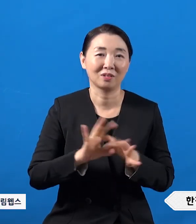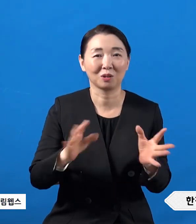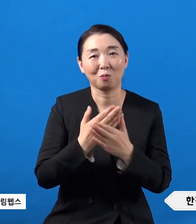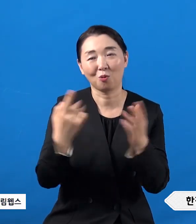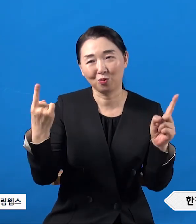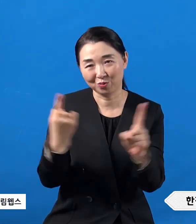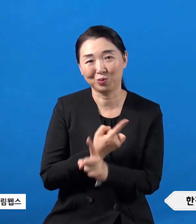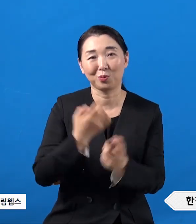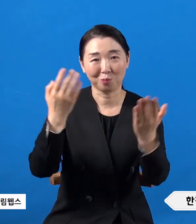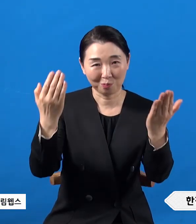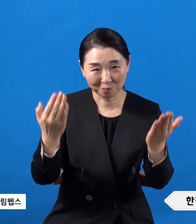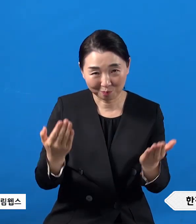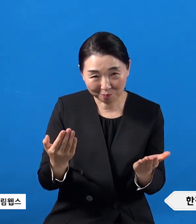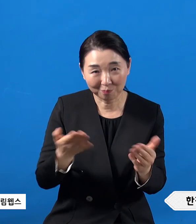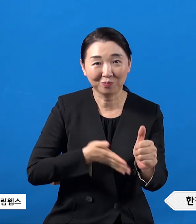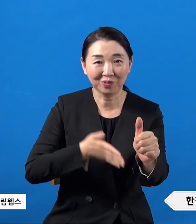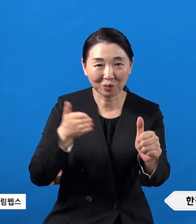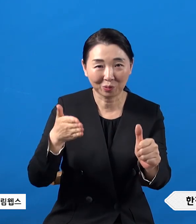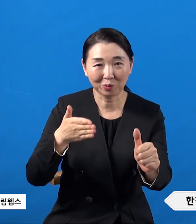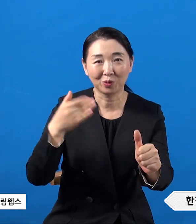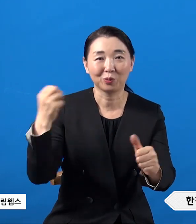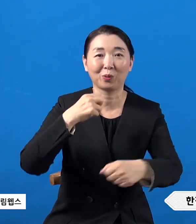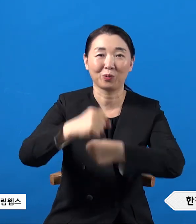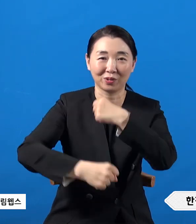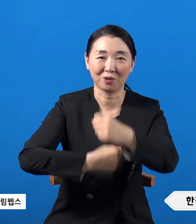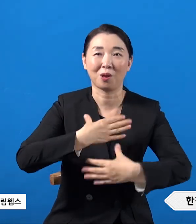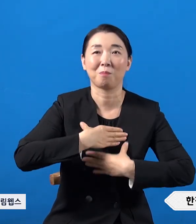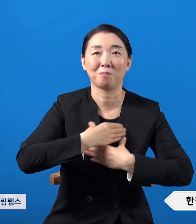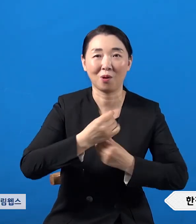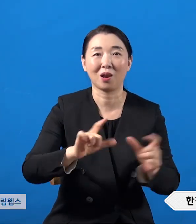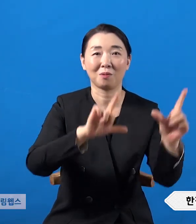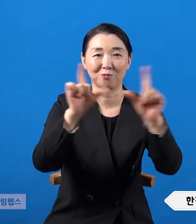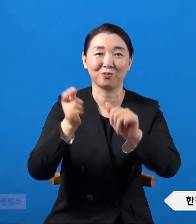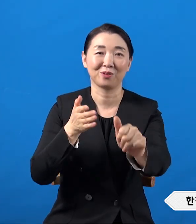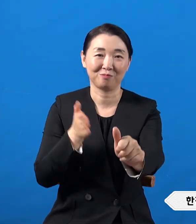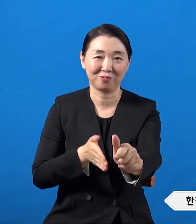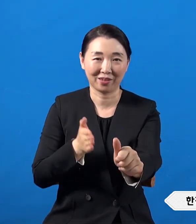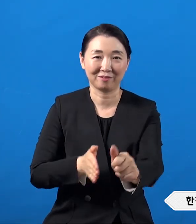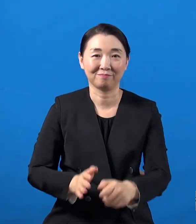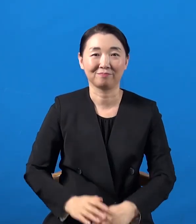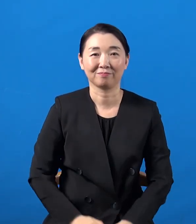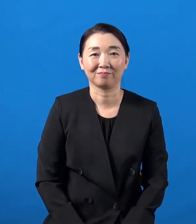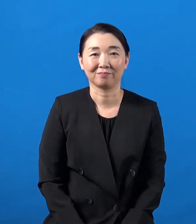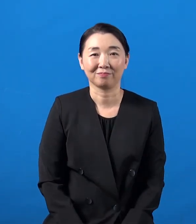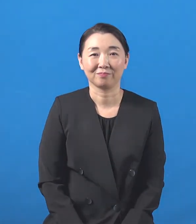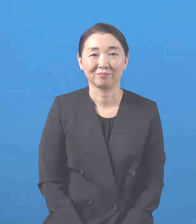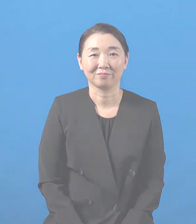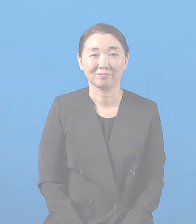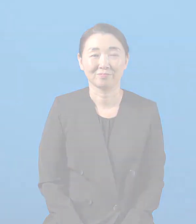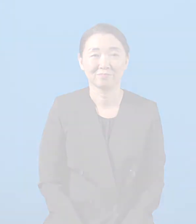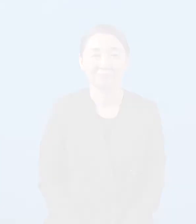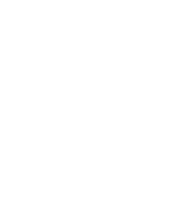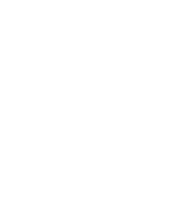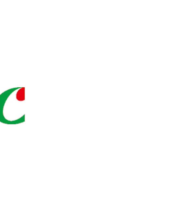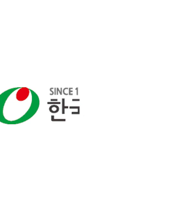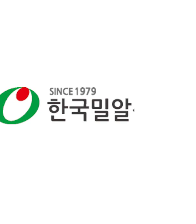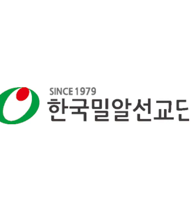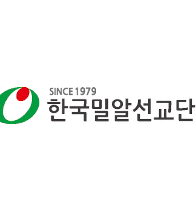다 치유함을 받고 자유와 평안함을 누리는 우리 모두가 될 수 있기를 바랍니다.